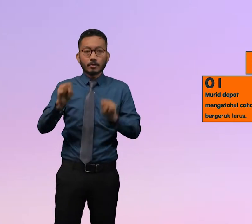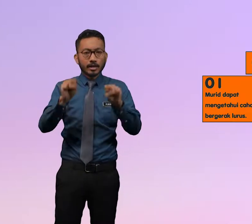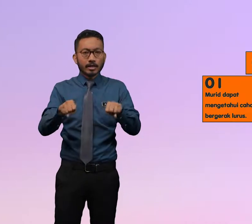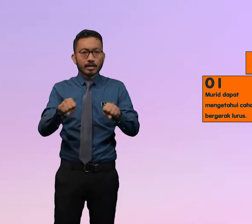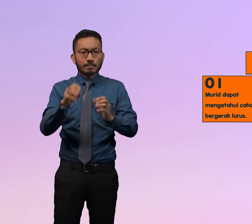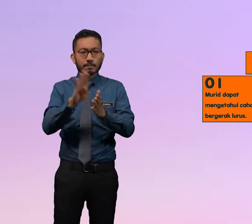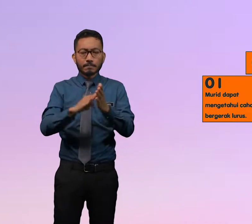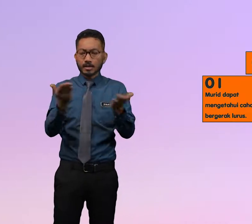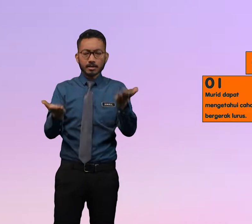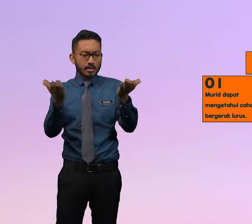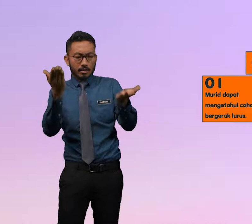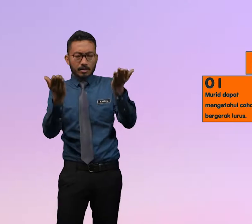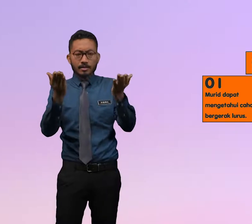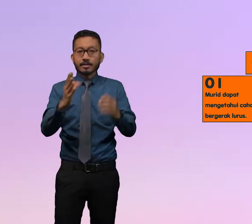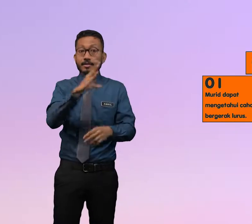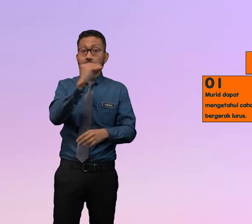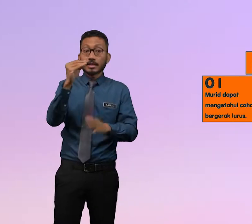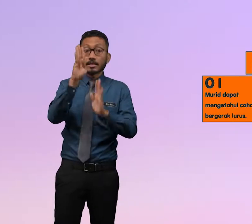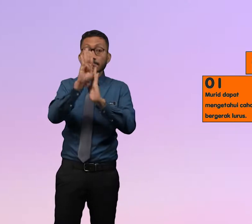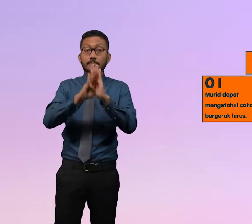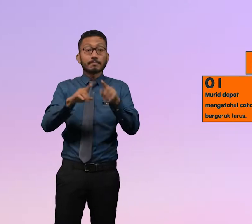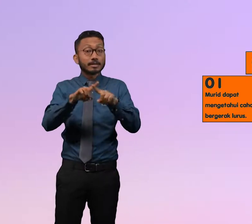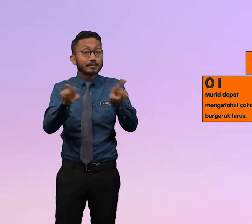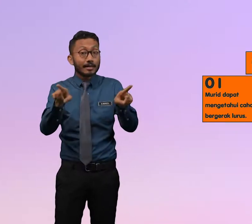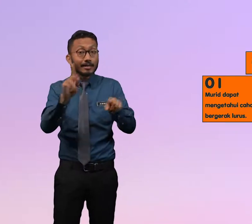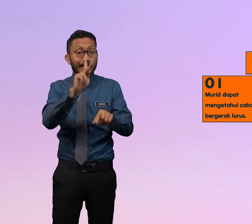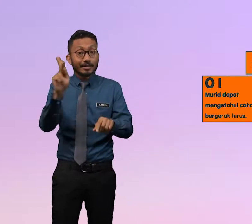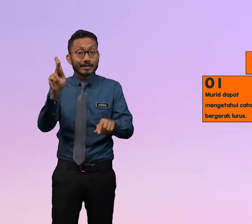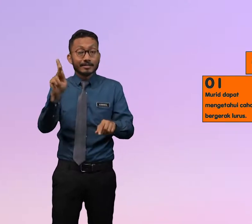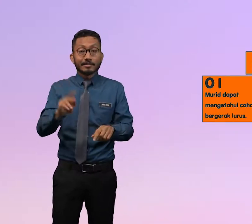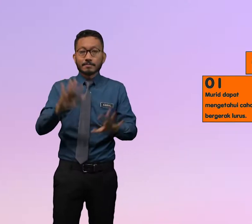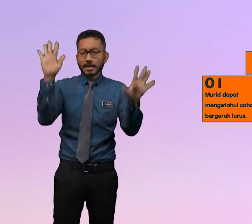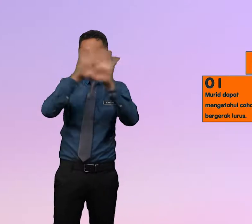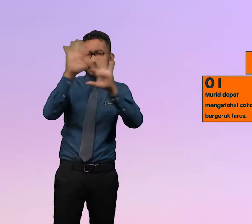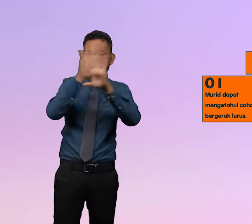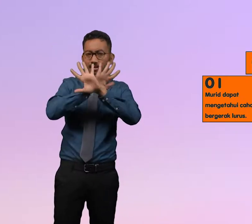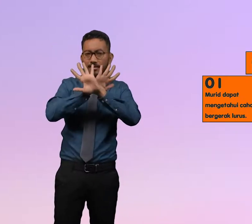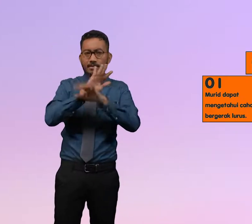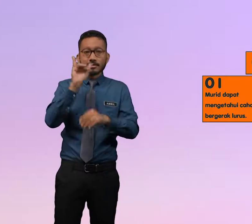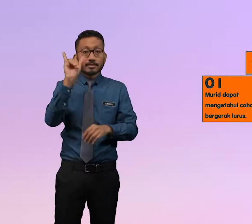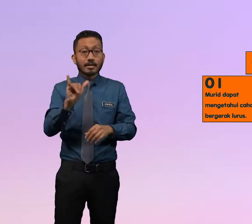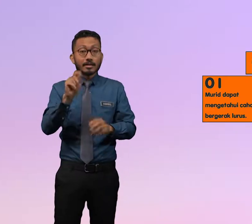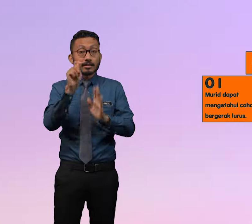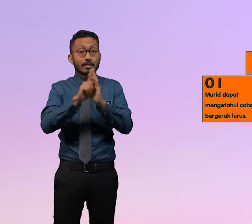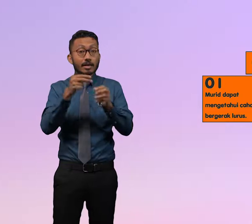mula-mula membatik nak membezakan bahaya-bahaya yang